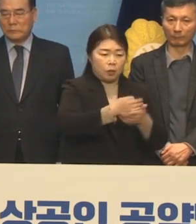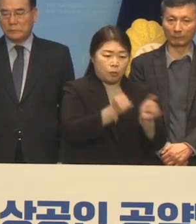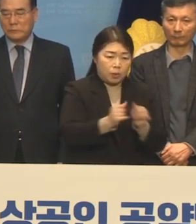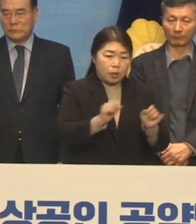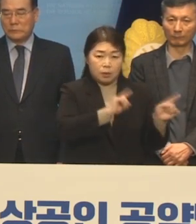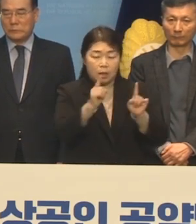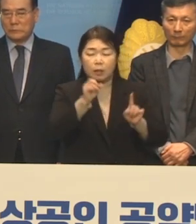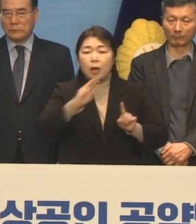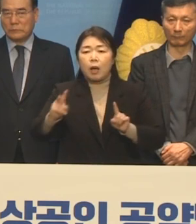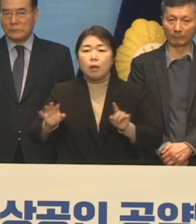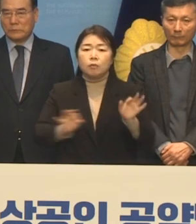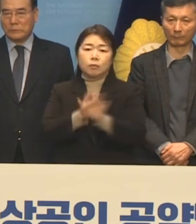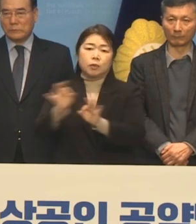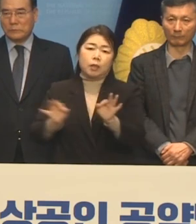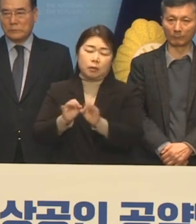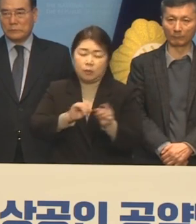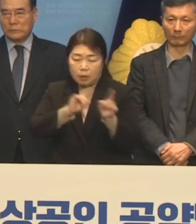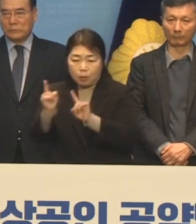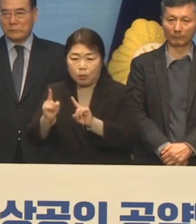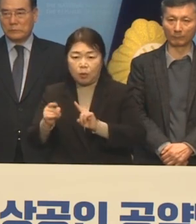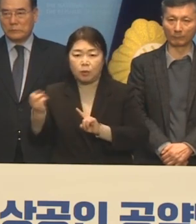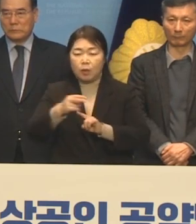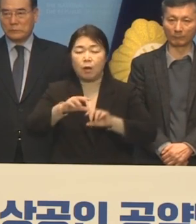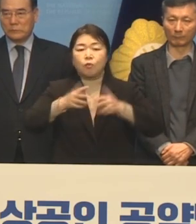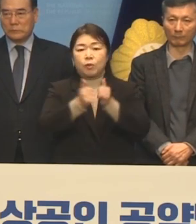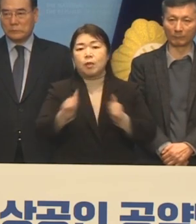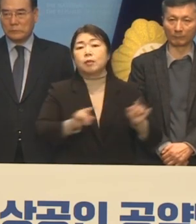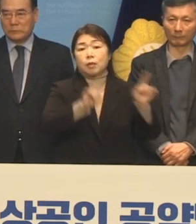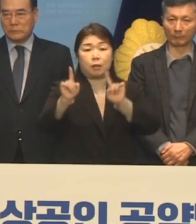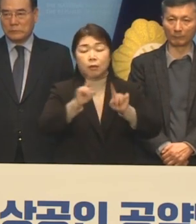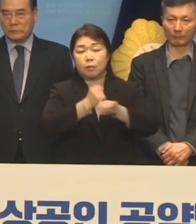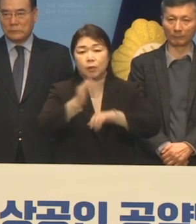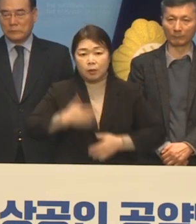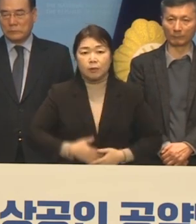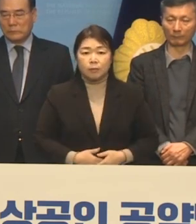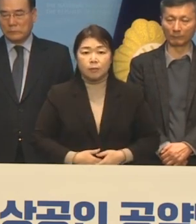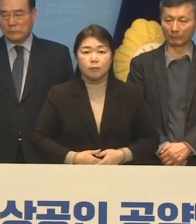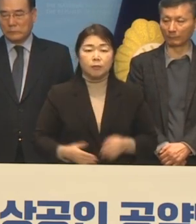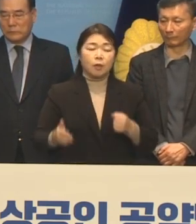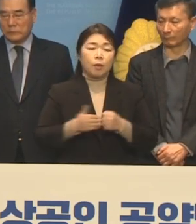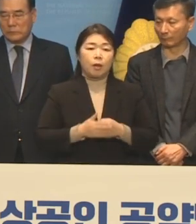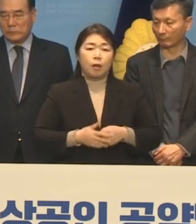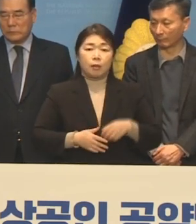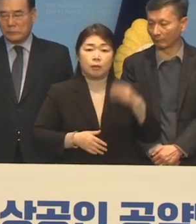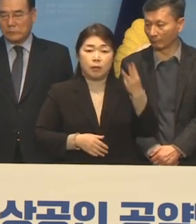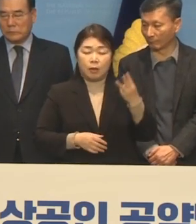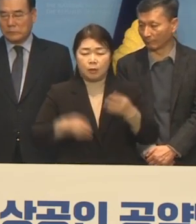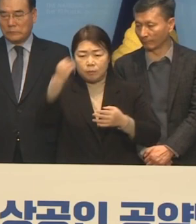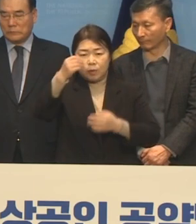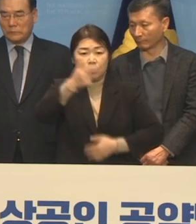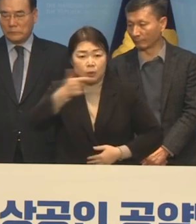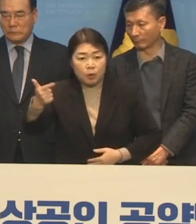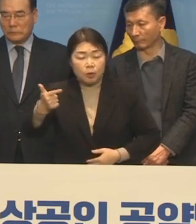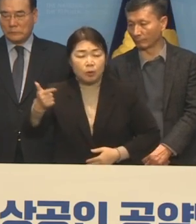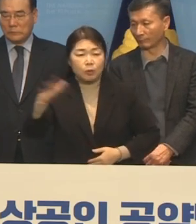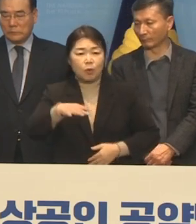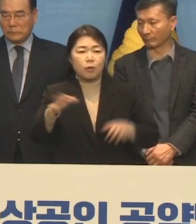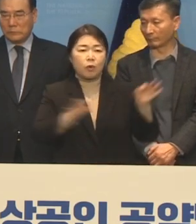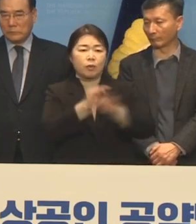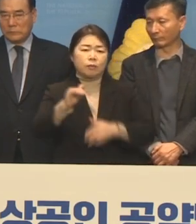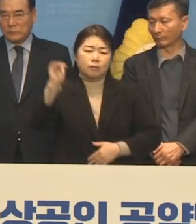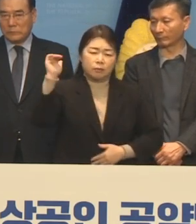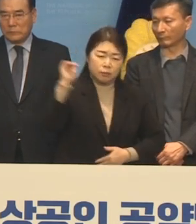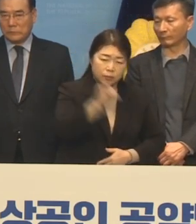살고 경제도 살아납니다. 더불어민주당은 3고와 경기 침체로 큰 어려움을 겪고